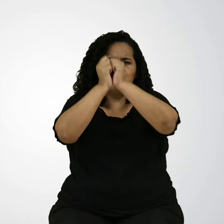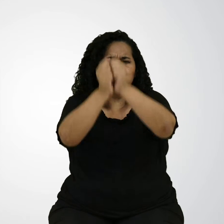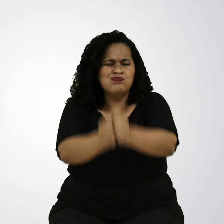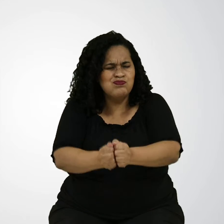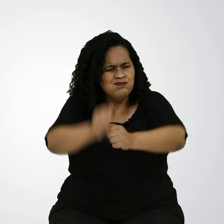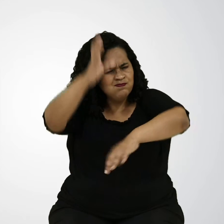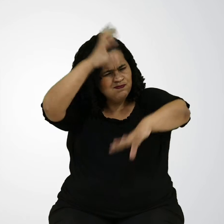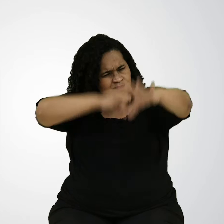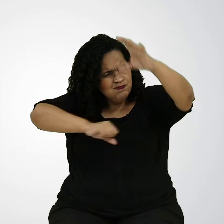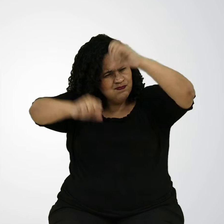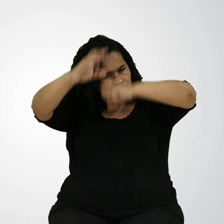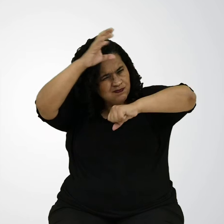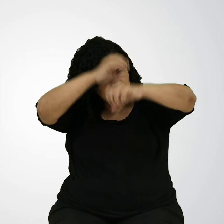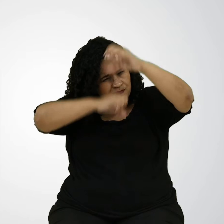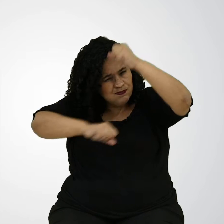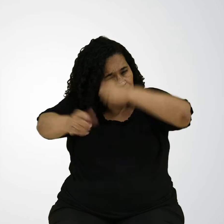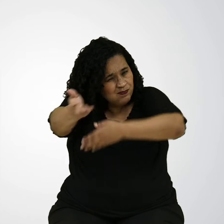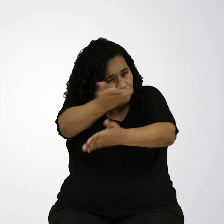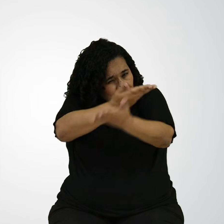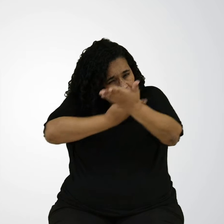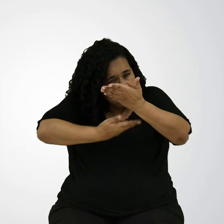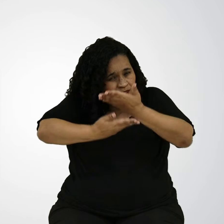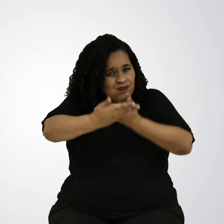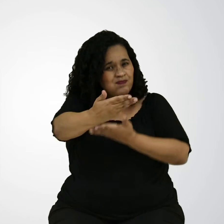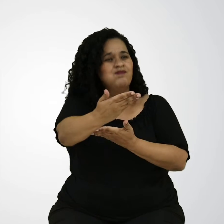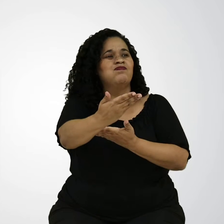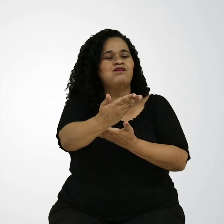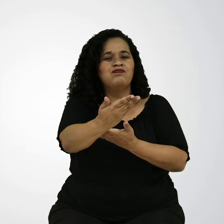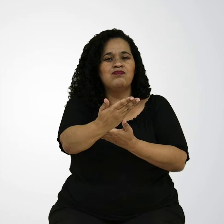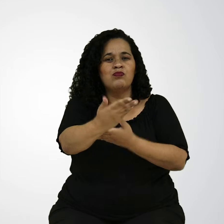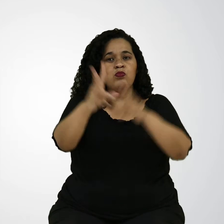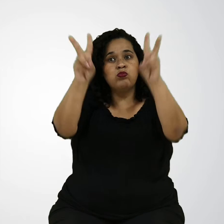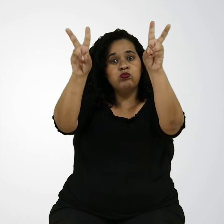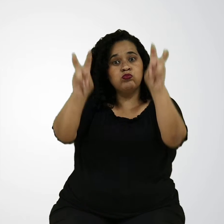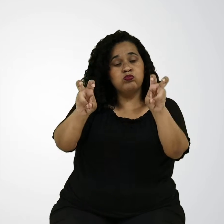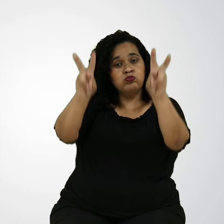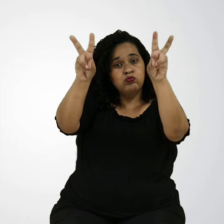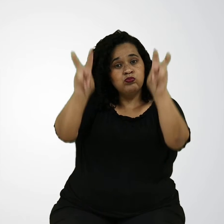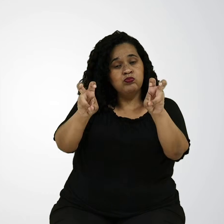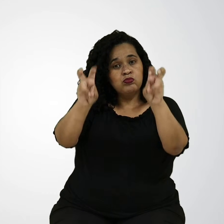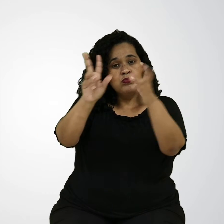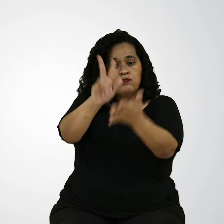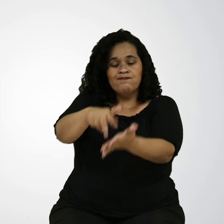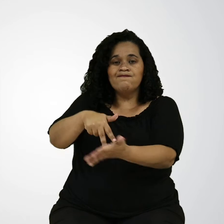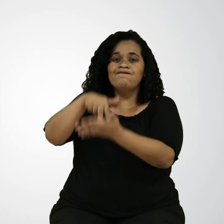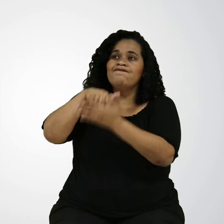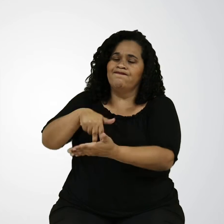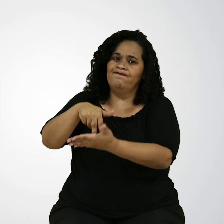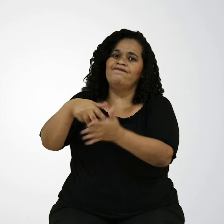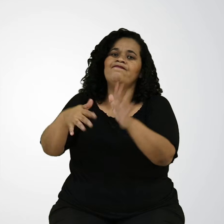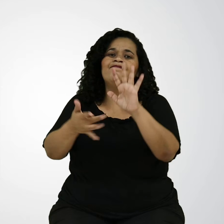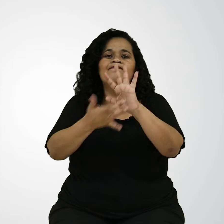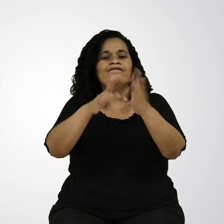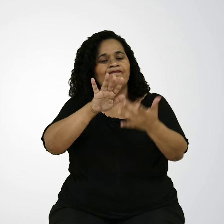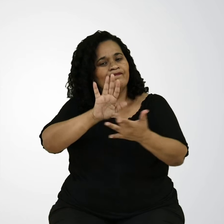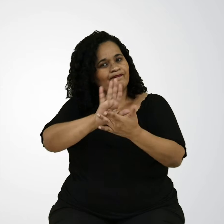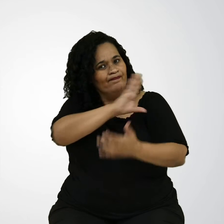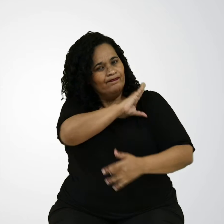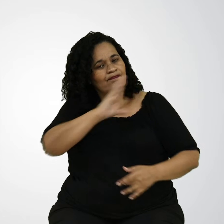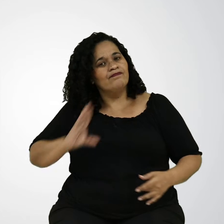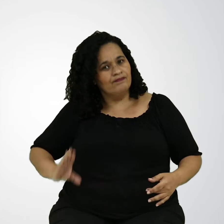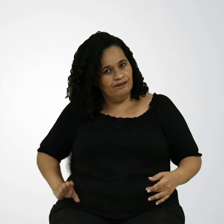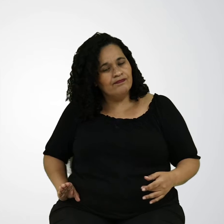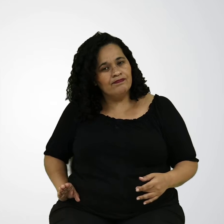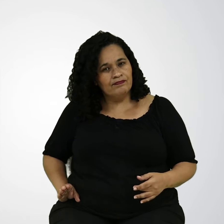para entender essa ideia de firmados em Cristo, ou seja, essas aplicações a partir da carta